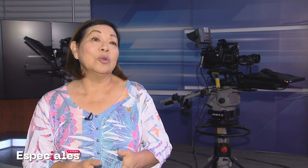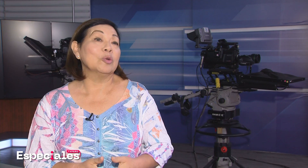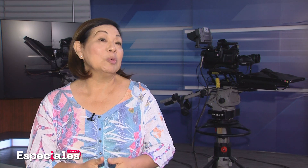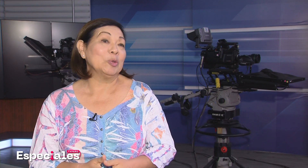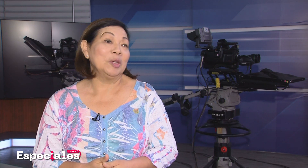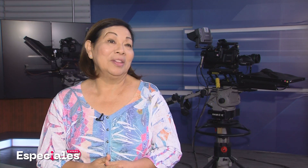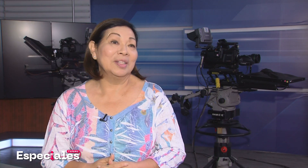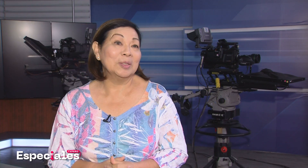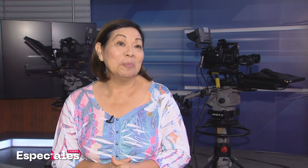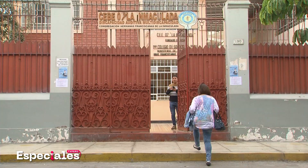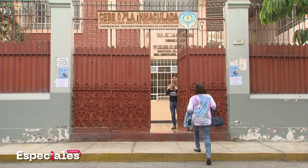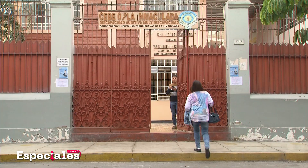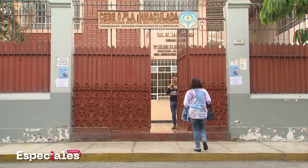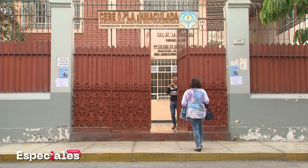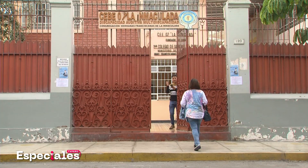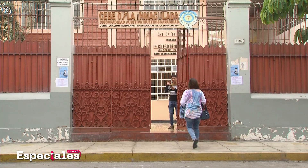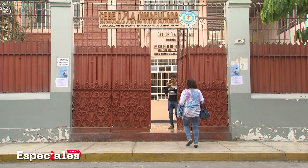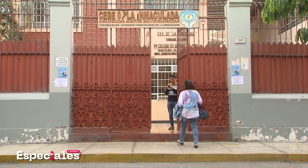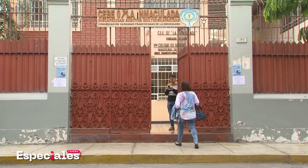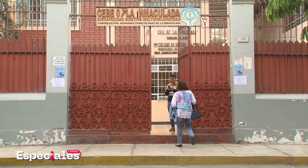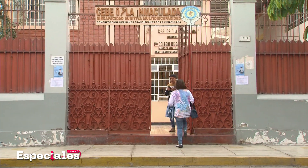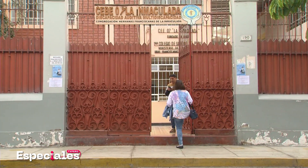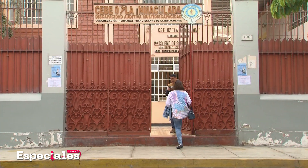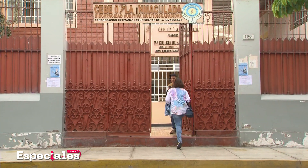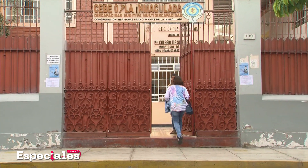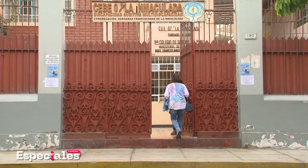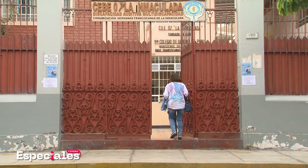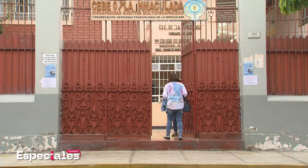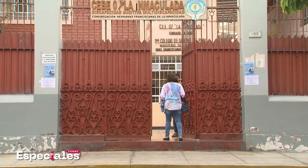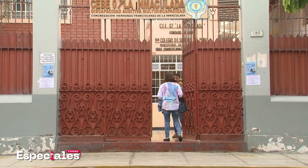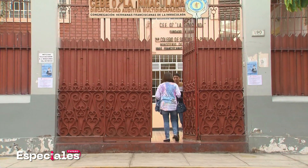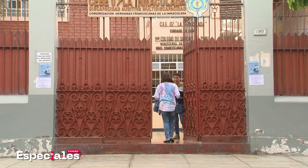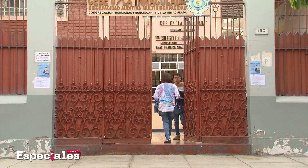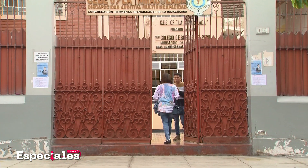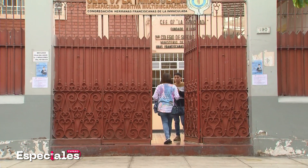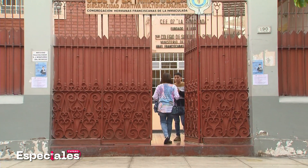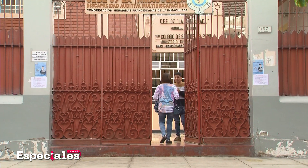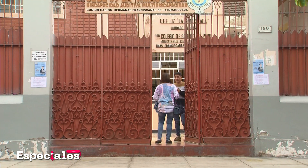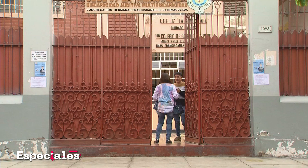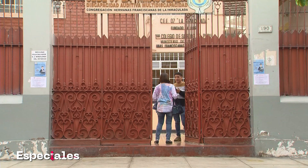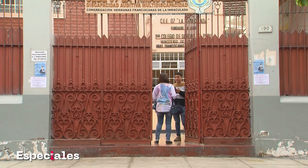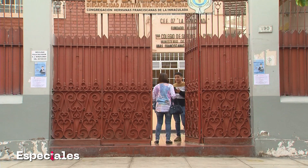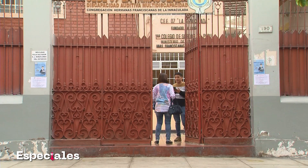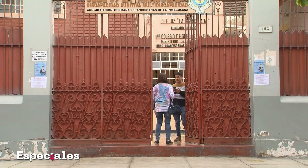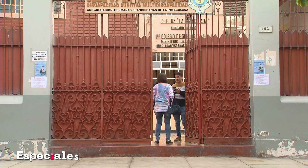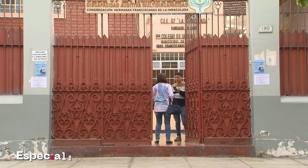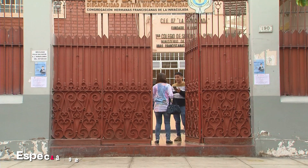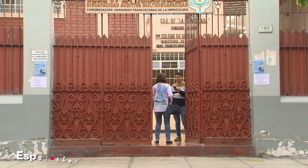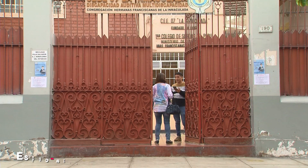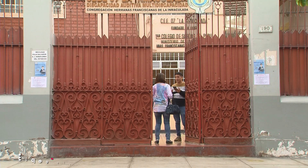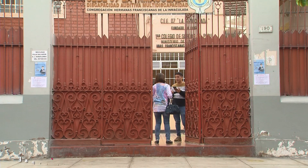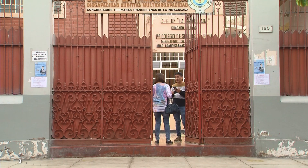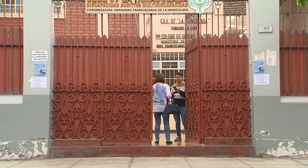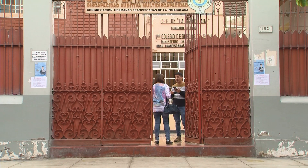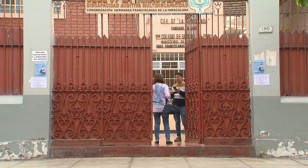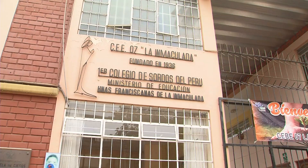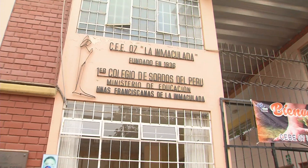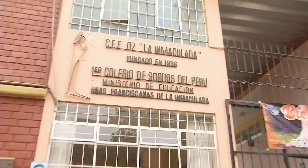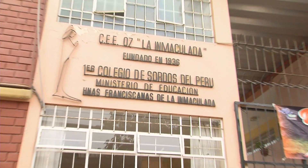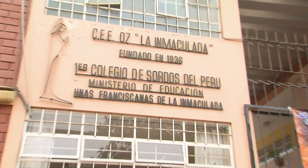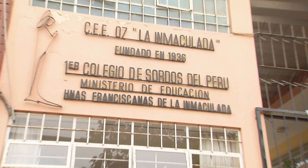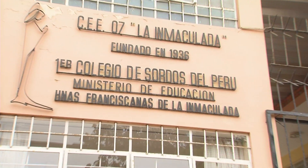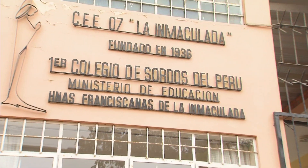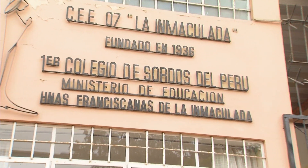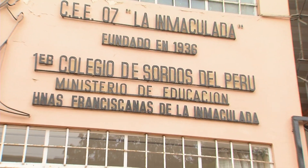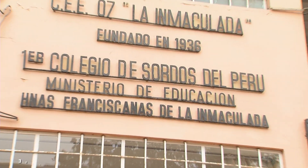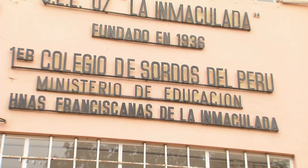y 4 somos oyentes. Recordando su infancia con sus hermanos, ella nos llevó hasta el Colegio Inmaculada de Barranco,